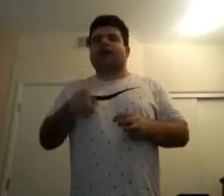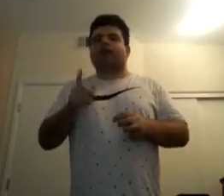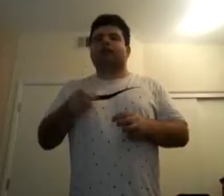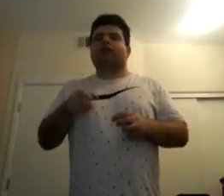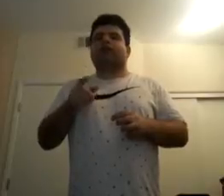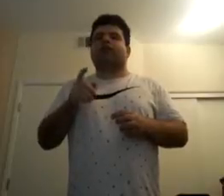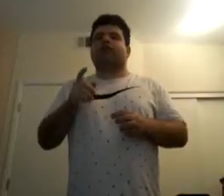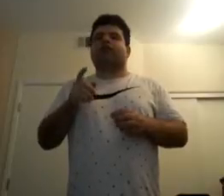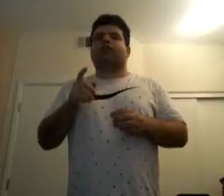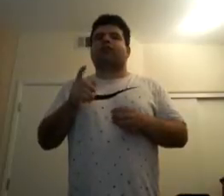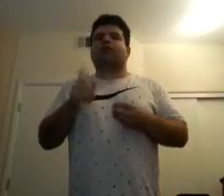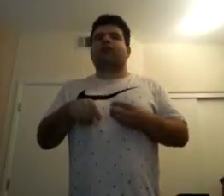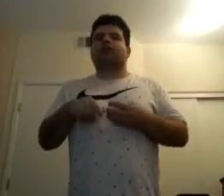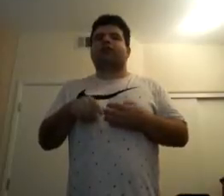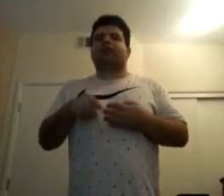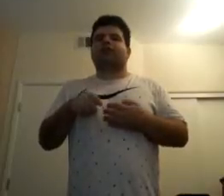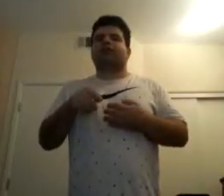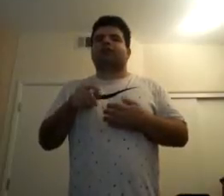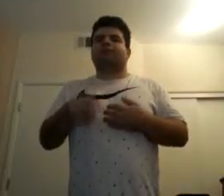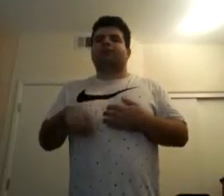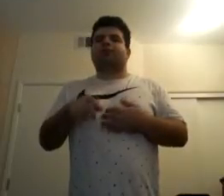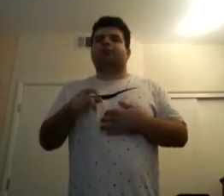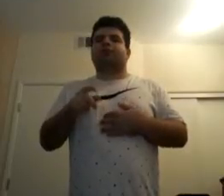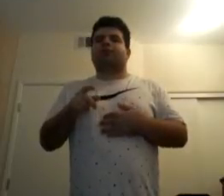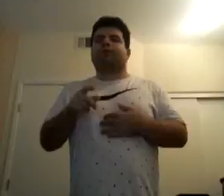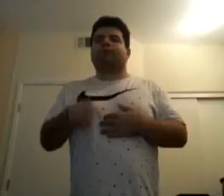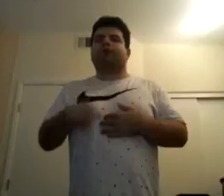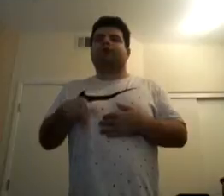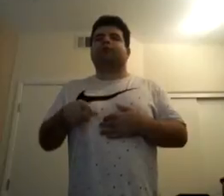Ali Darcy, Holly J, Mia, Paige, and Liberty.